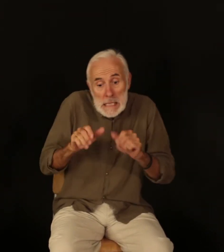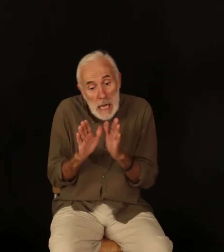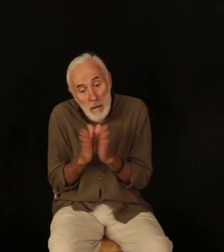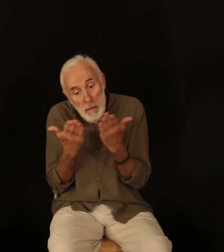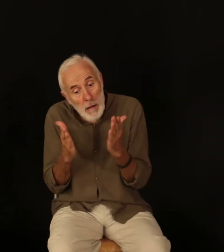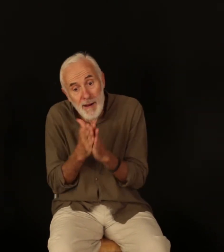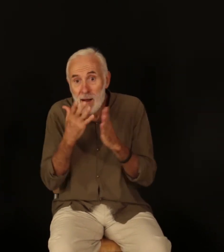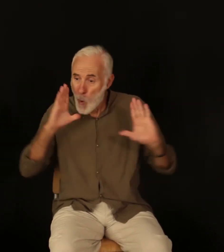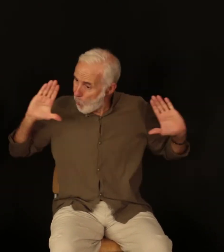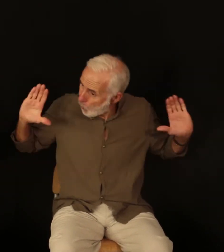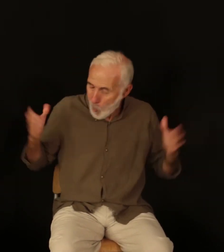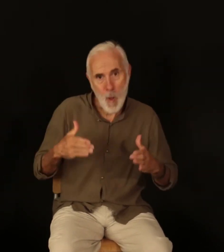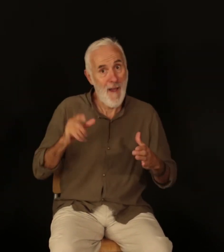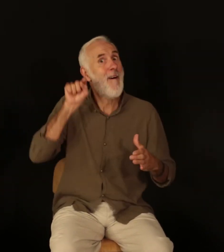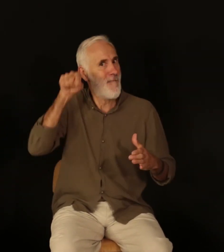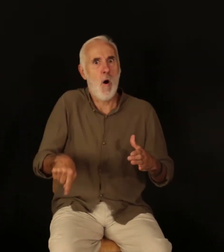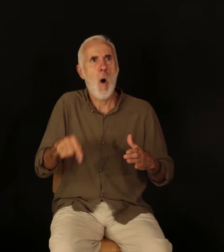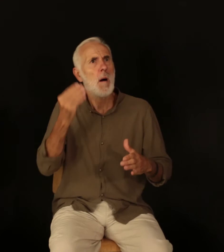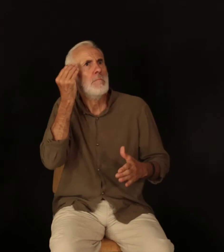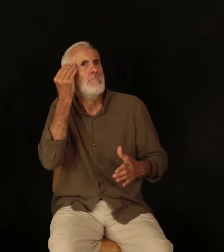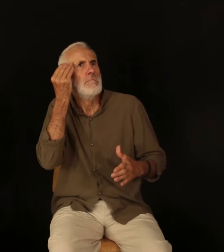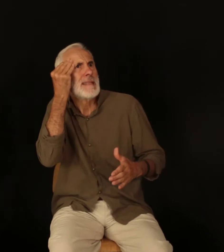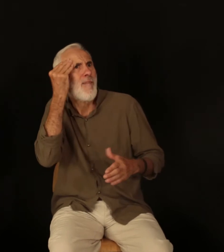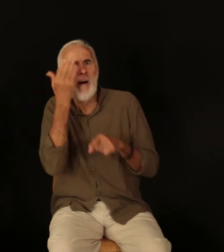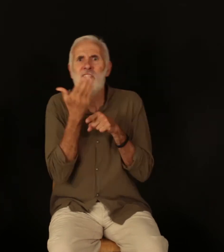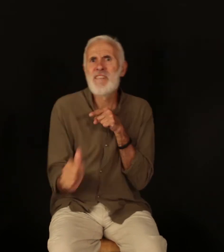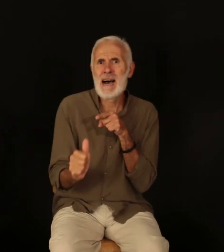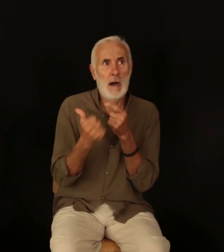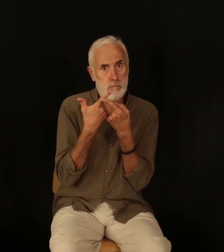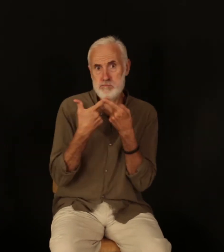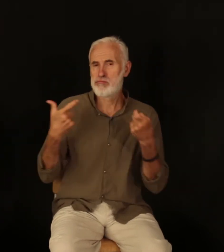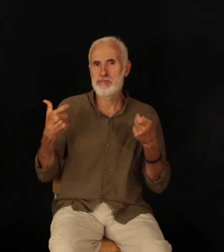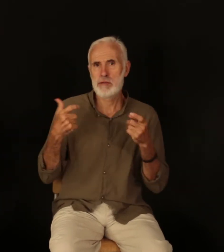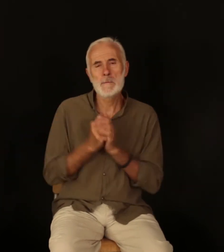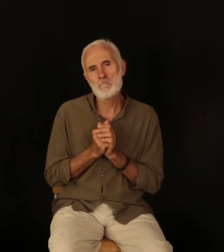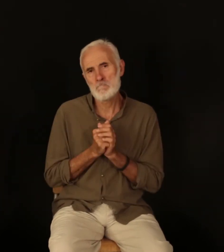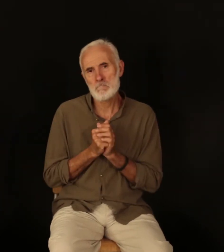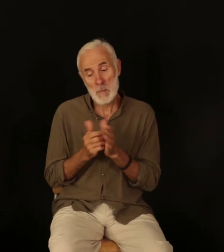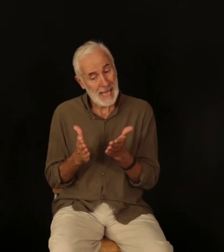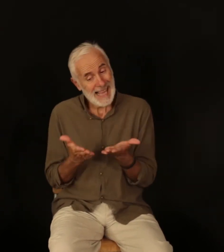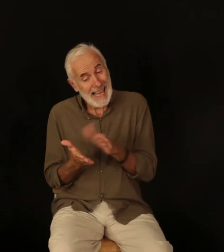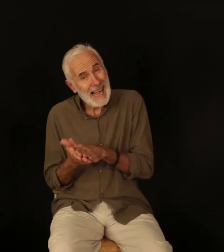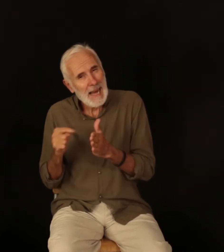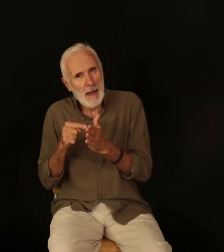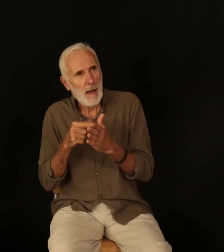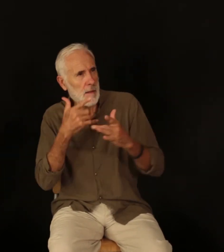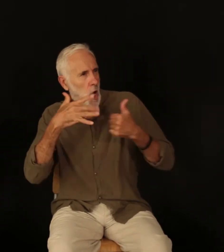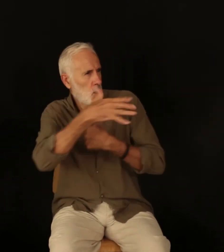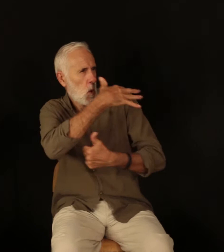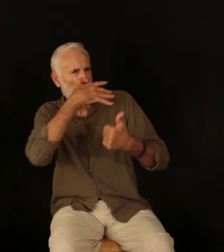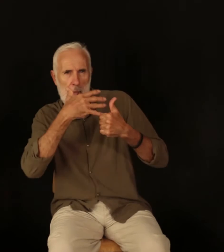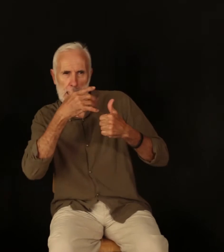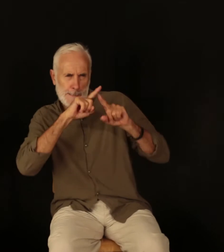collectif. Cette revue, c'est une revue de critique sociale qui essaye de porter un